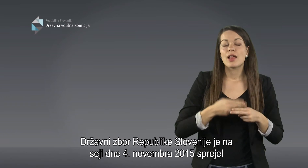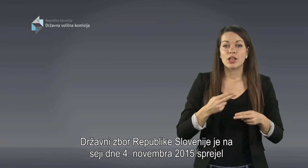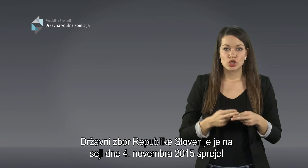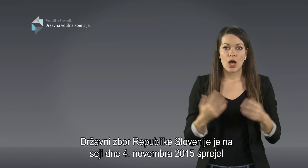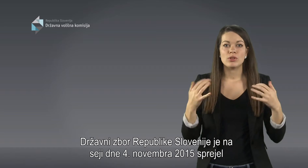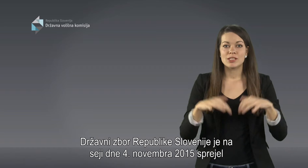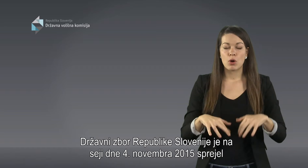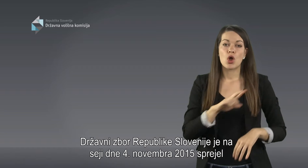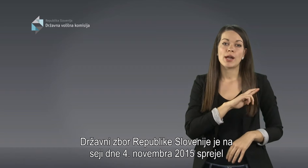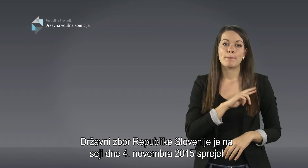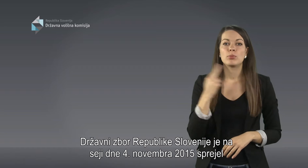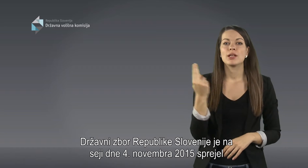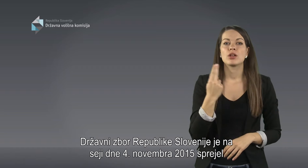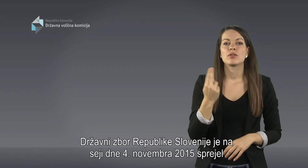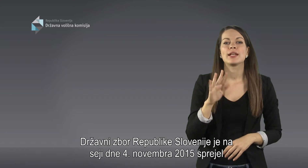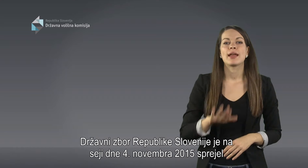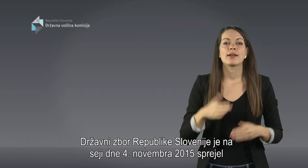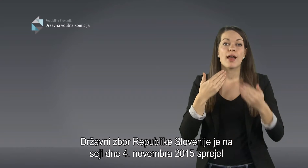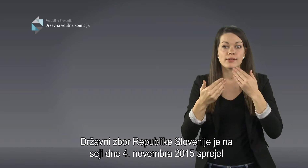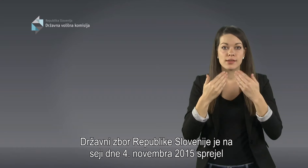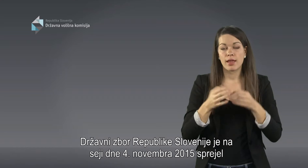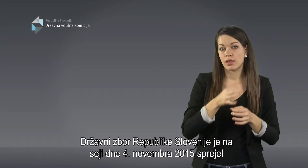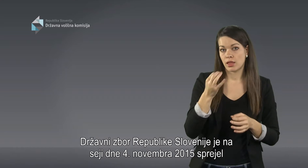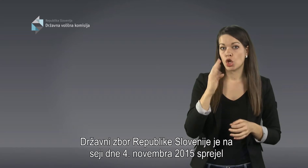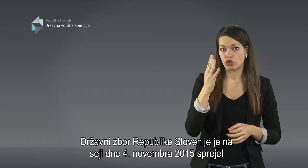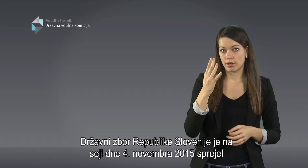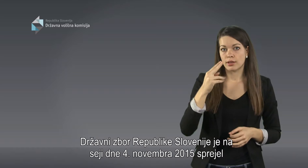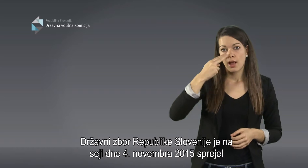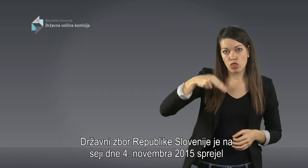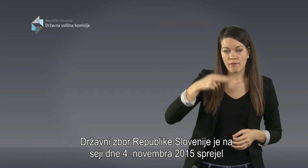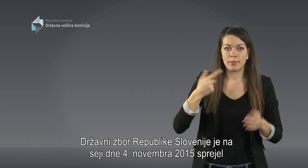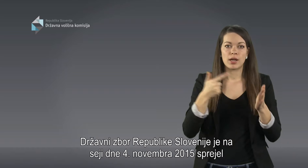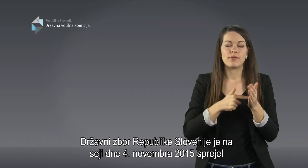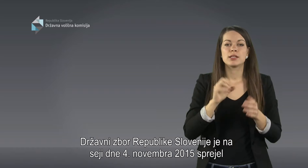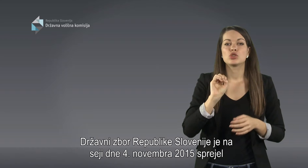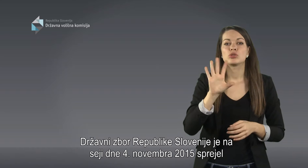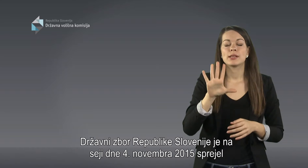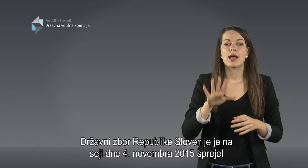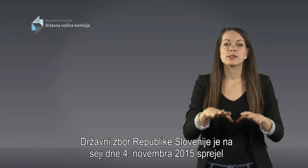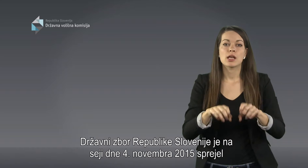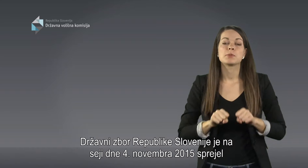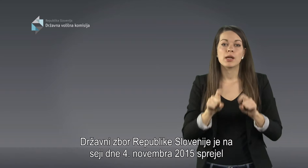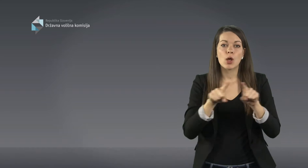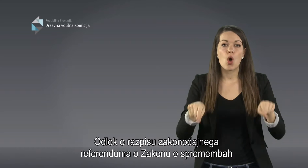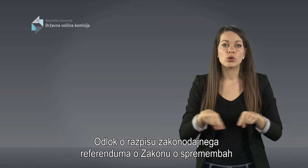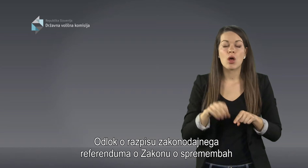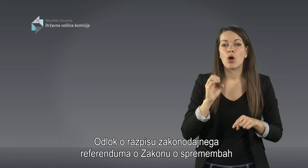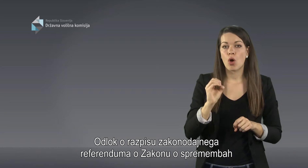Državni zbor Republike Slovenije je na seji dne 4. novembra 2015 sprejel odlok o